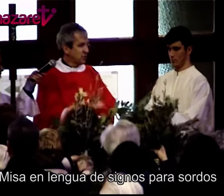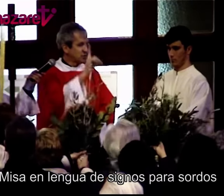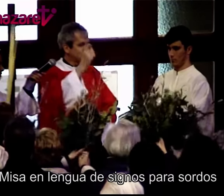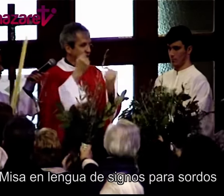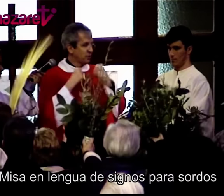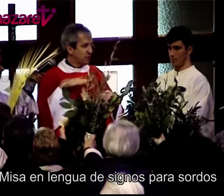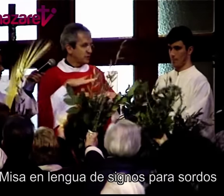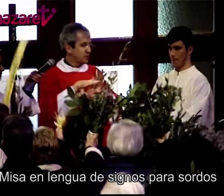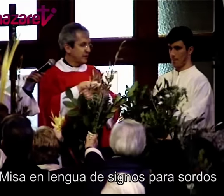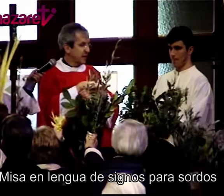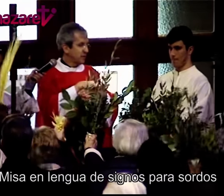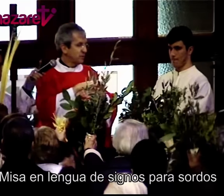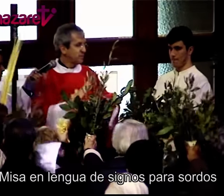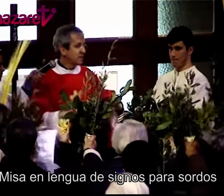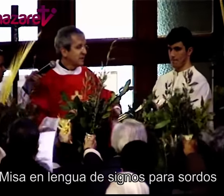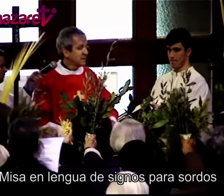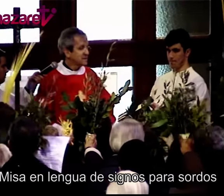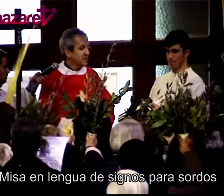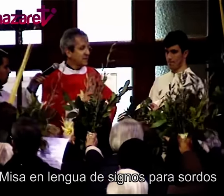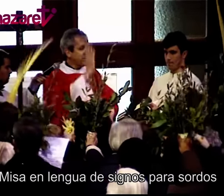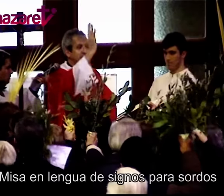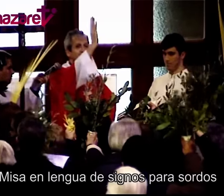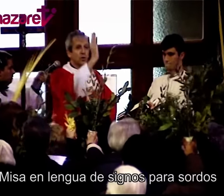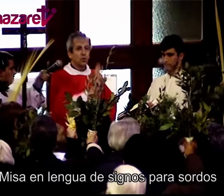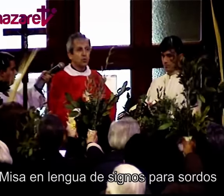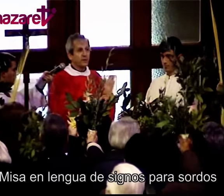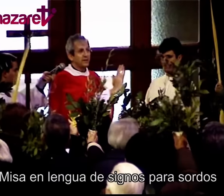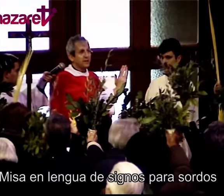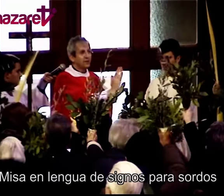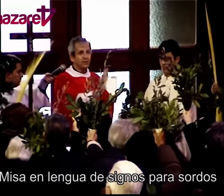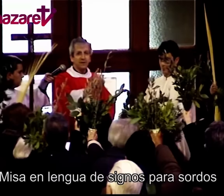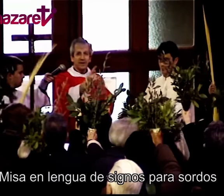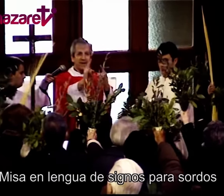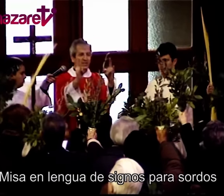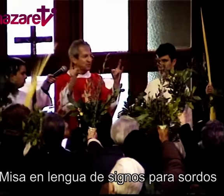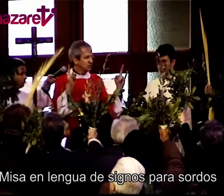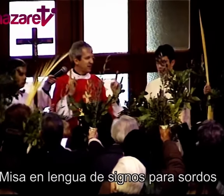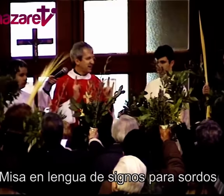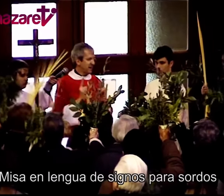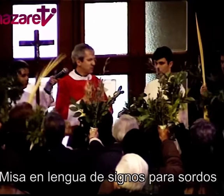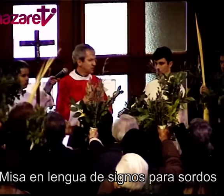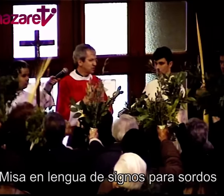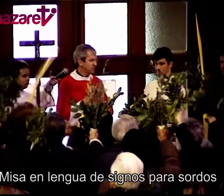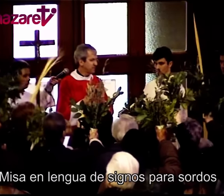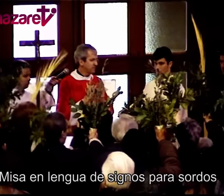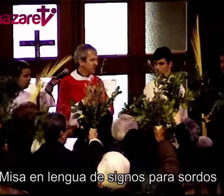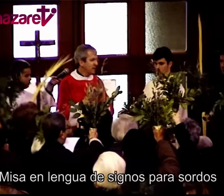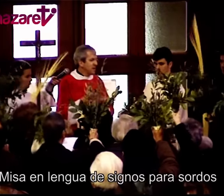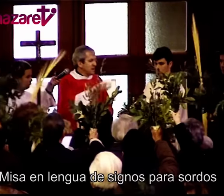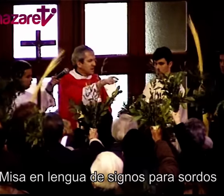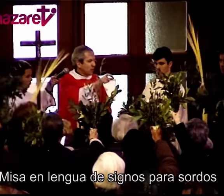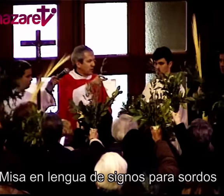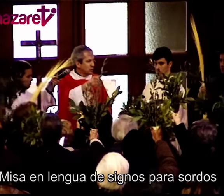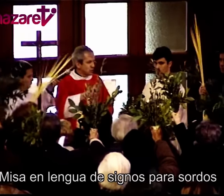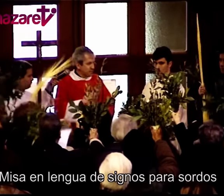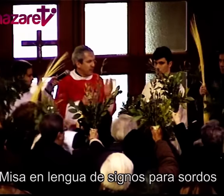Señor Dios todopoderoso y eterno, santifica con tu bendición estos ramos.